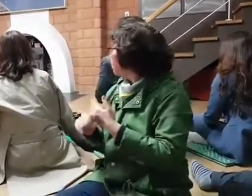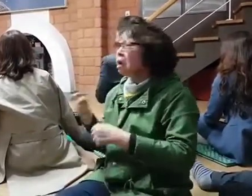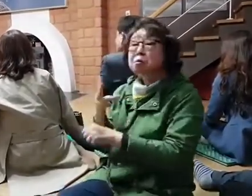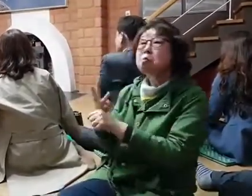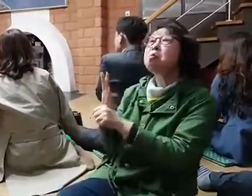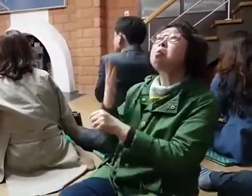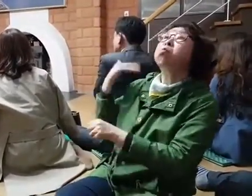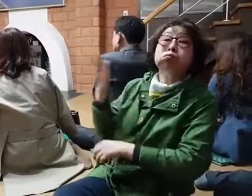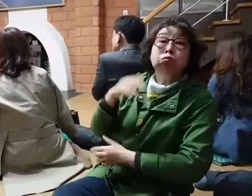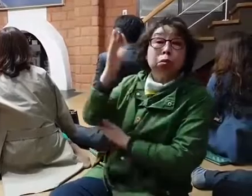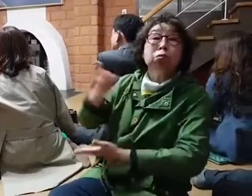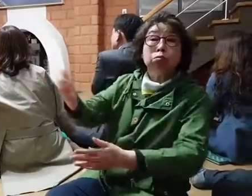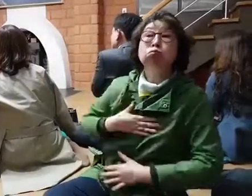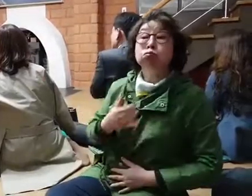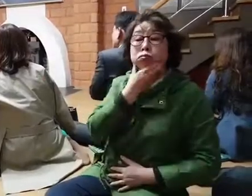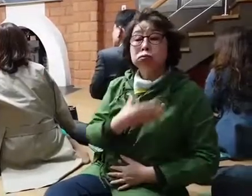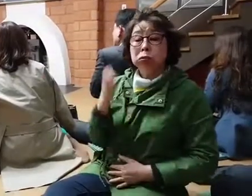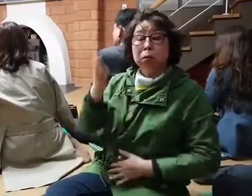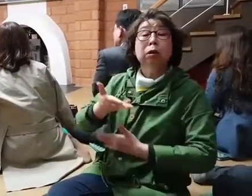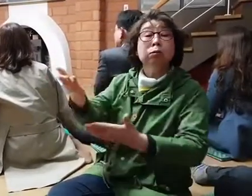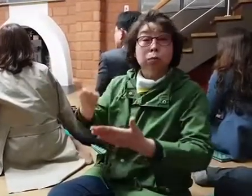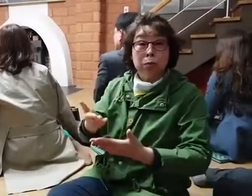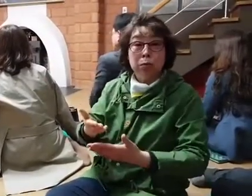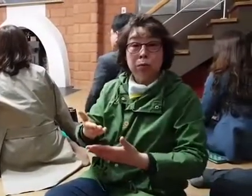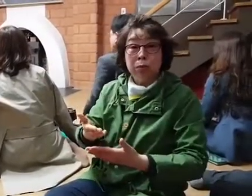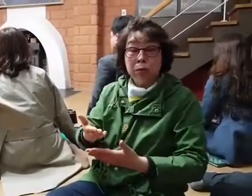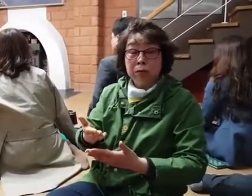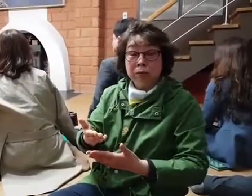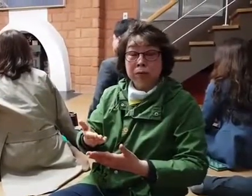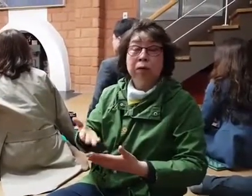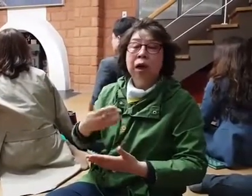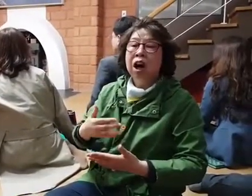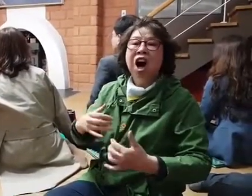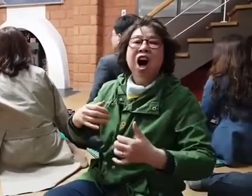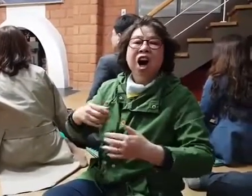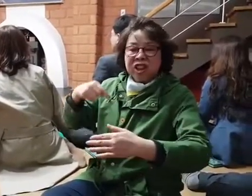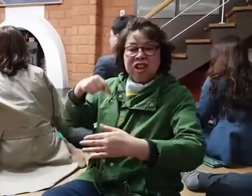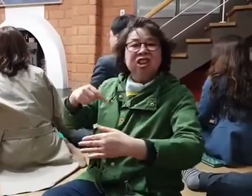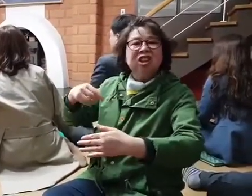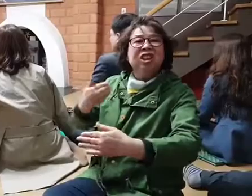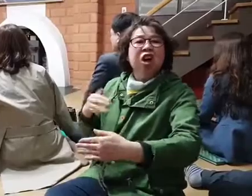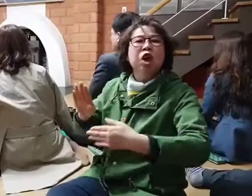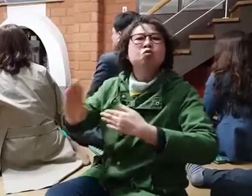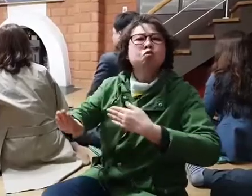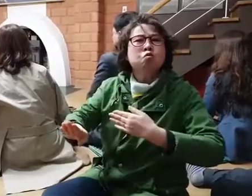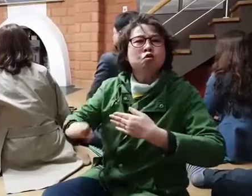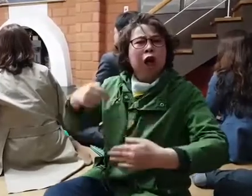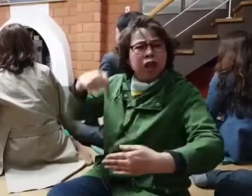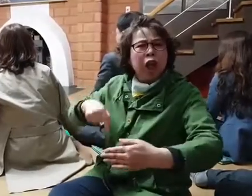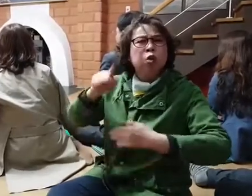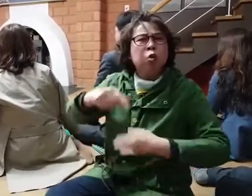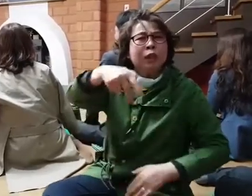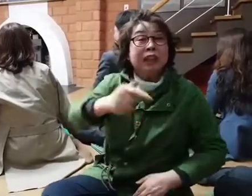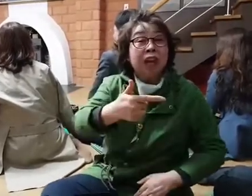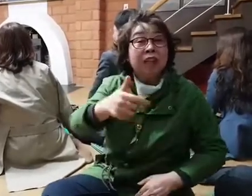전부터 이야기했잖아요. 선생님 나와갖고 보면 하면서 항상 그랬던 것이 전후 1세대라는 말을 우리 민족이